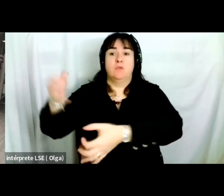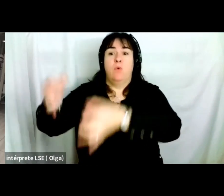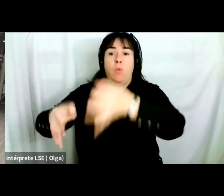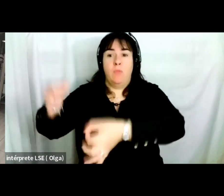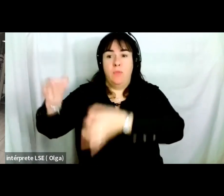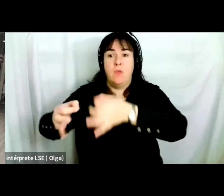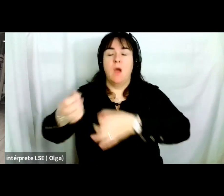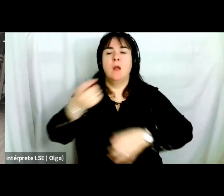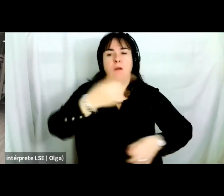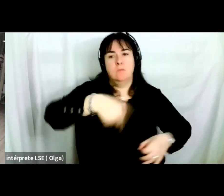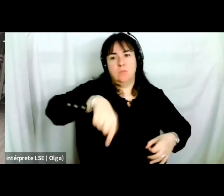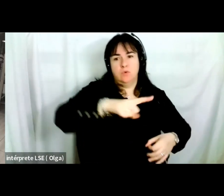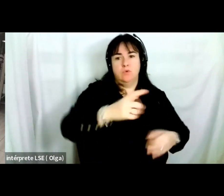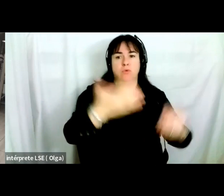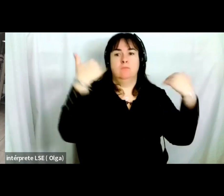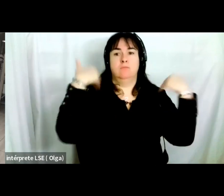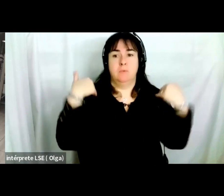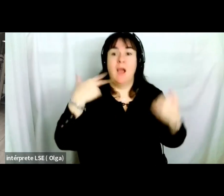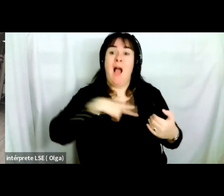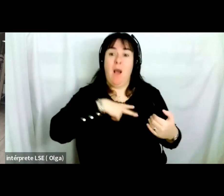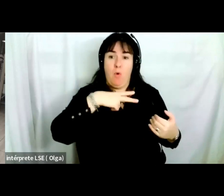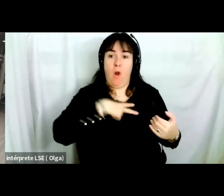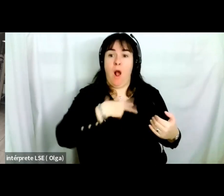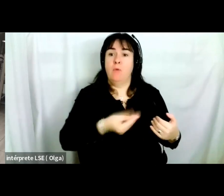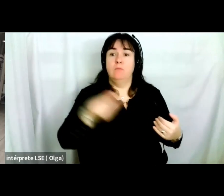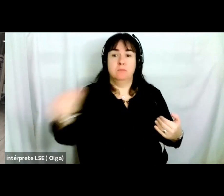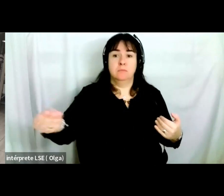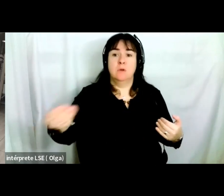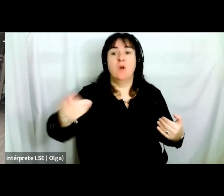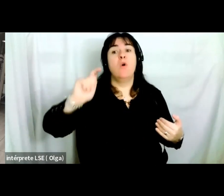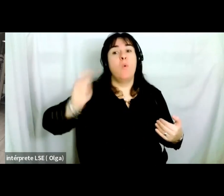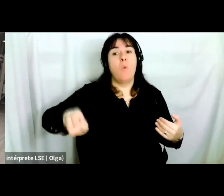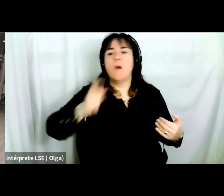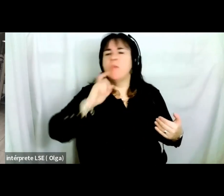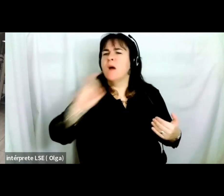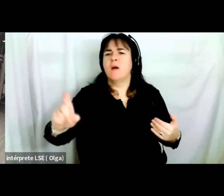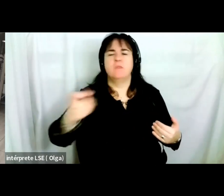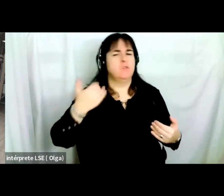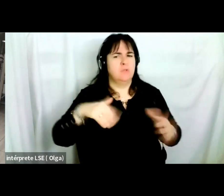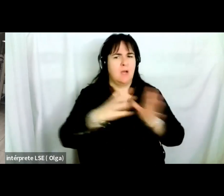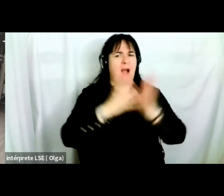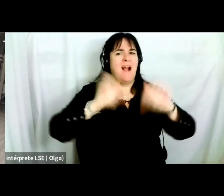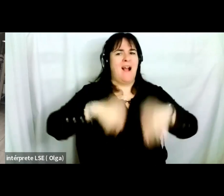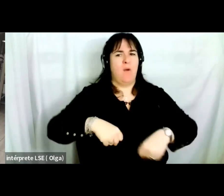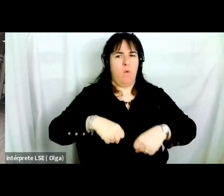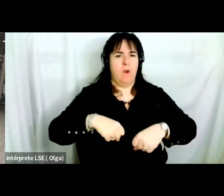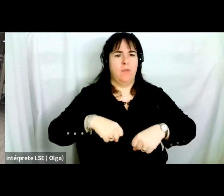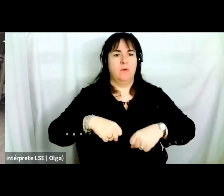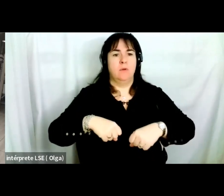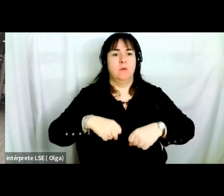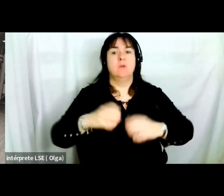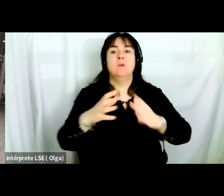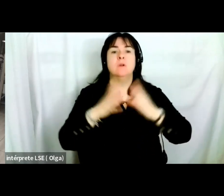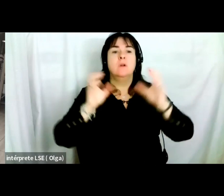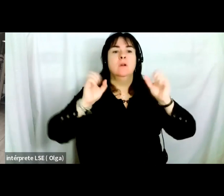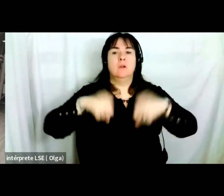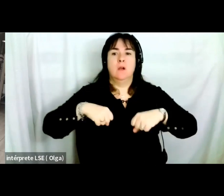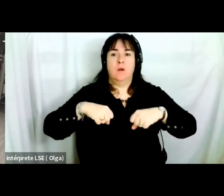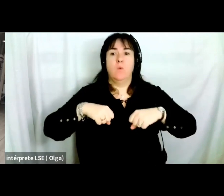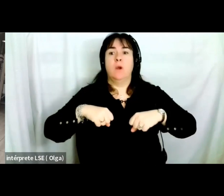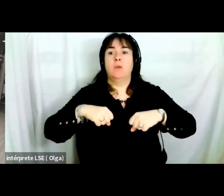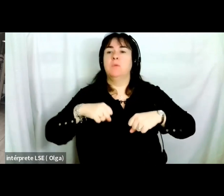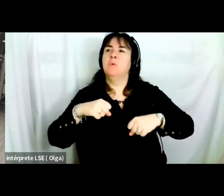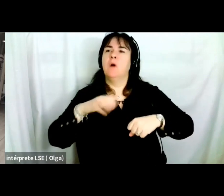ya os encargaríais, vuestros abogados, de comunicarlo al juez, y si no, pues es un acuerdo que es vinculante y que se puede incluso elevar a escritura